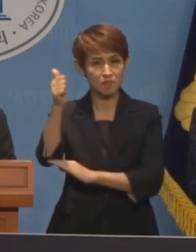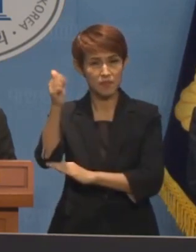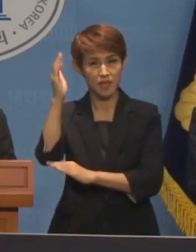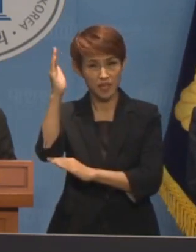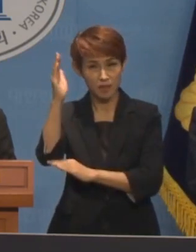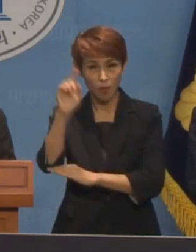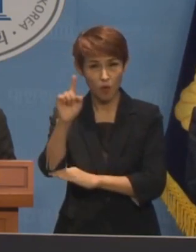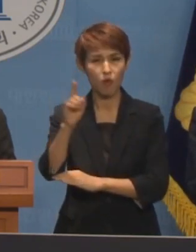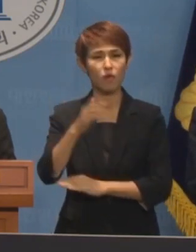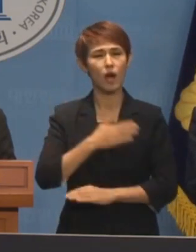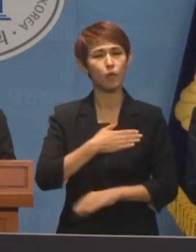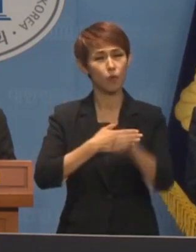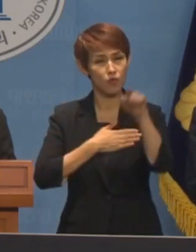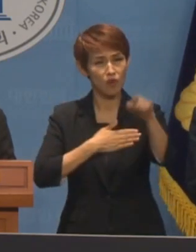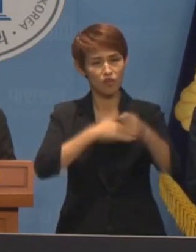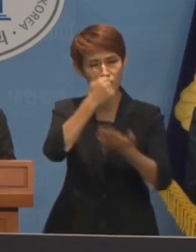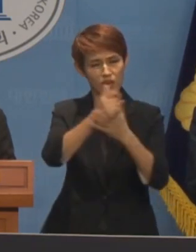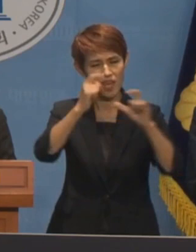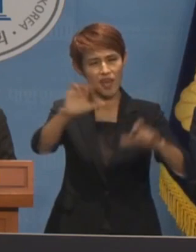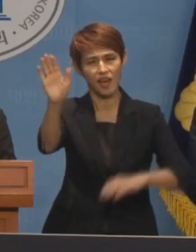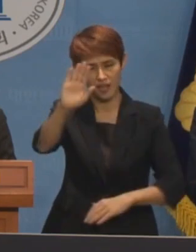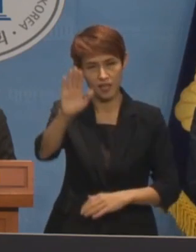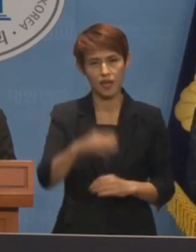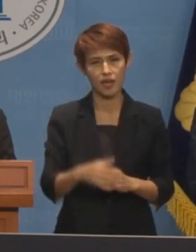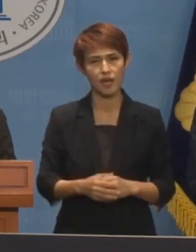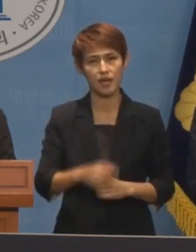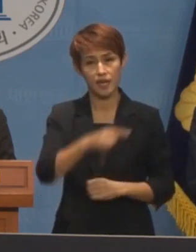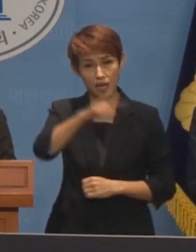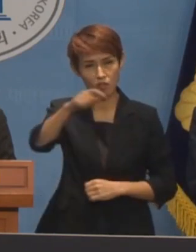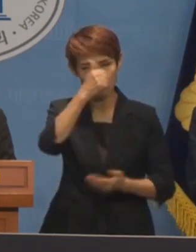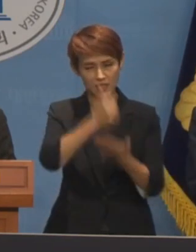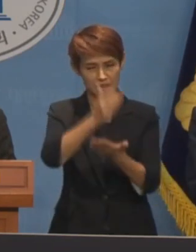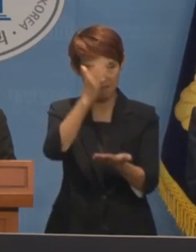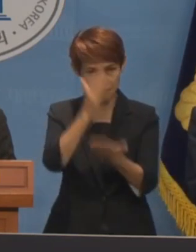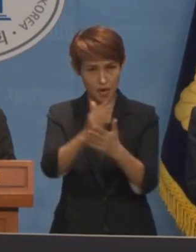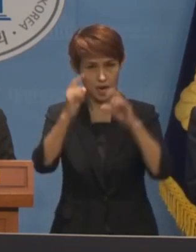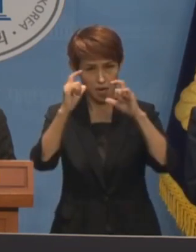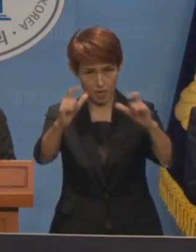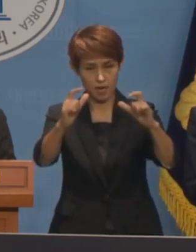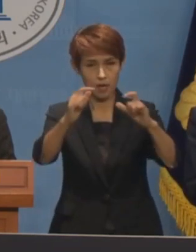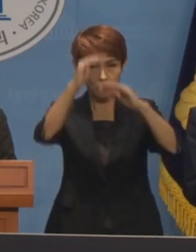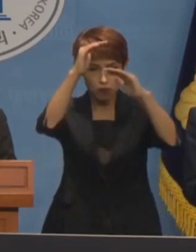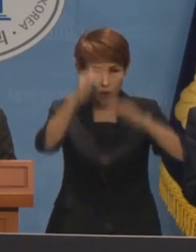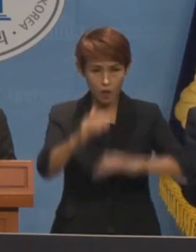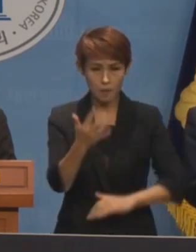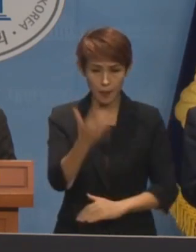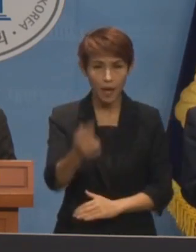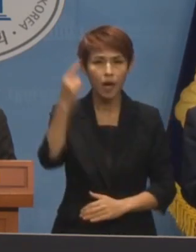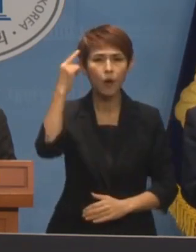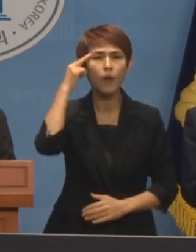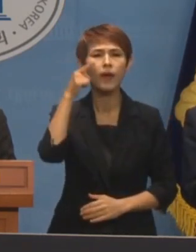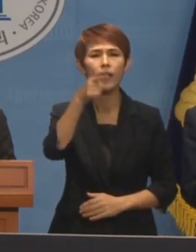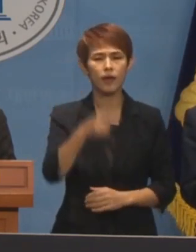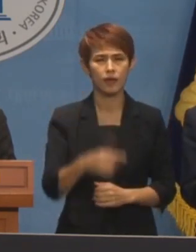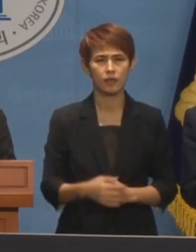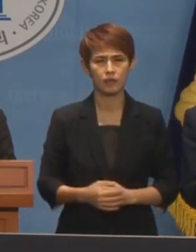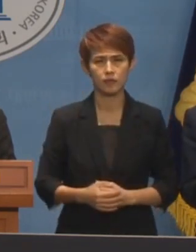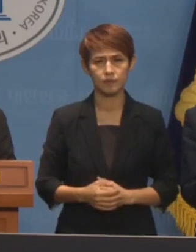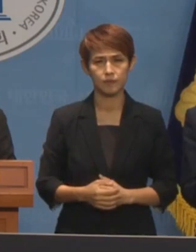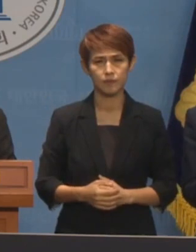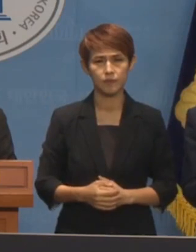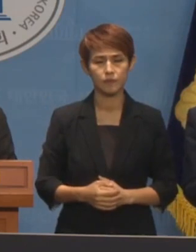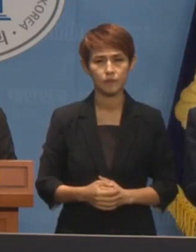마지막에 나도 너를 정죄하지 아니하노니 가서 다시는 죄를 범하지 말라고 하신 말씀을 왜 거론하지 않는가?